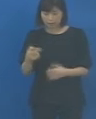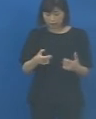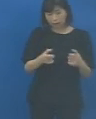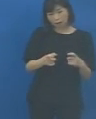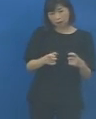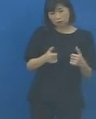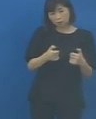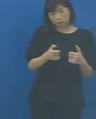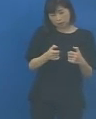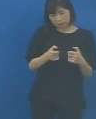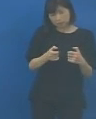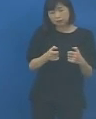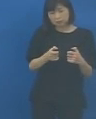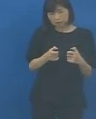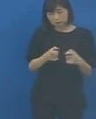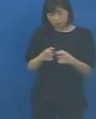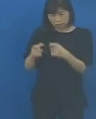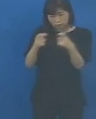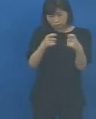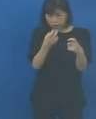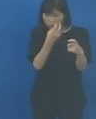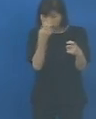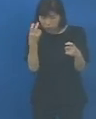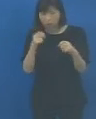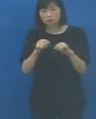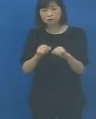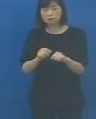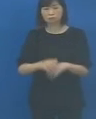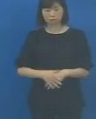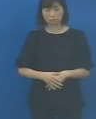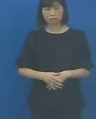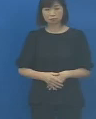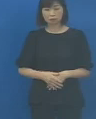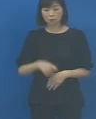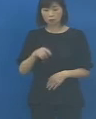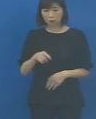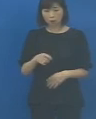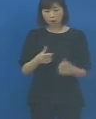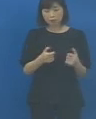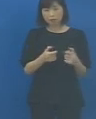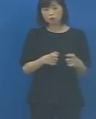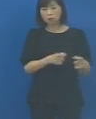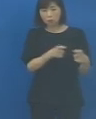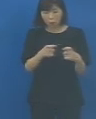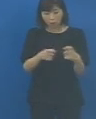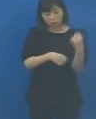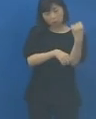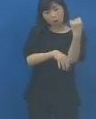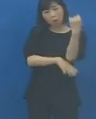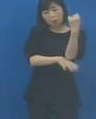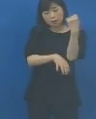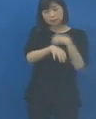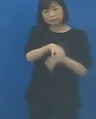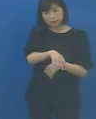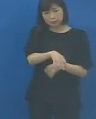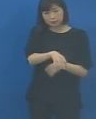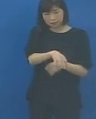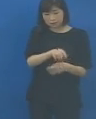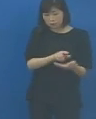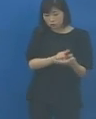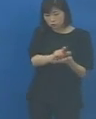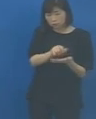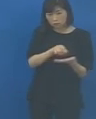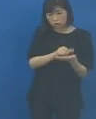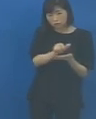リングをすると。でここにあのヘリポートといいますか、あのドローンの基地、発射地を設けまして、ここ